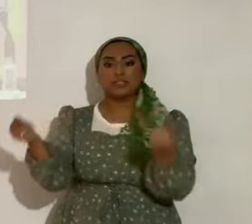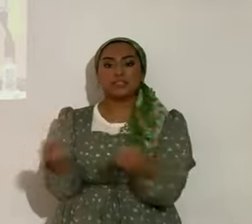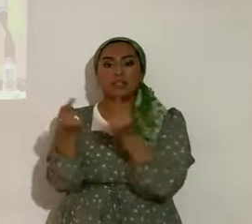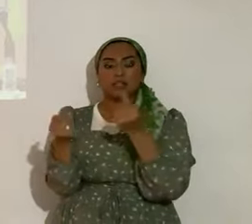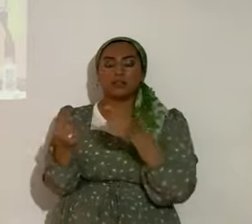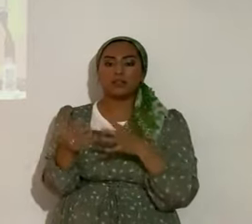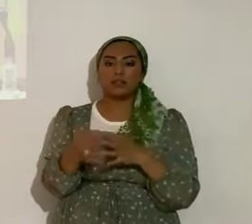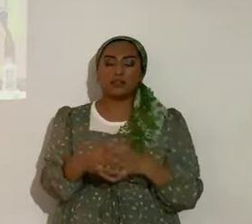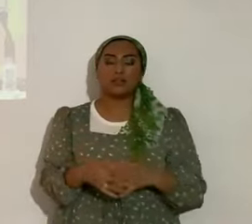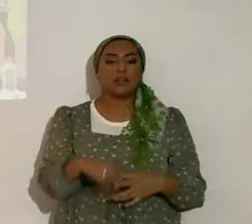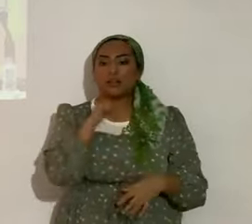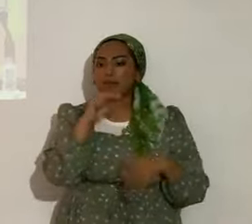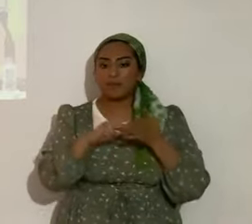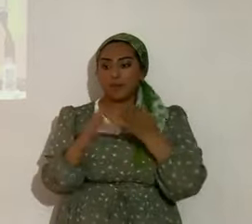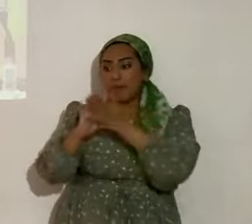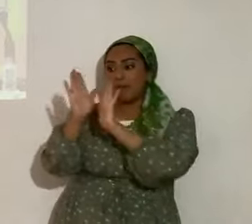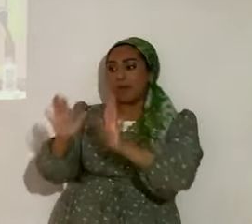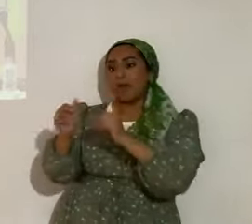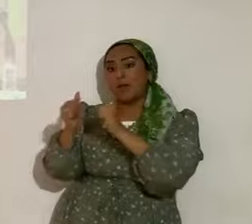paz con el diablo, porque eso no existe.